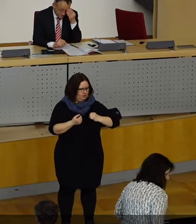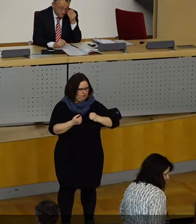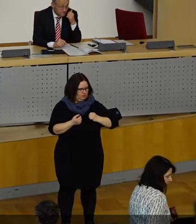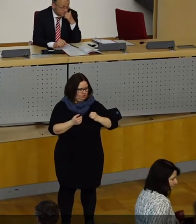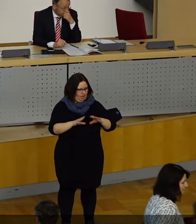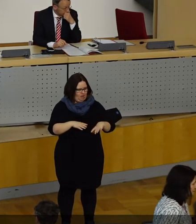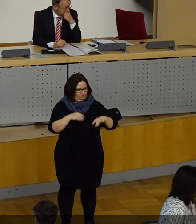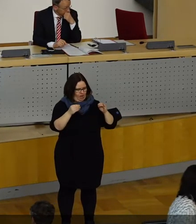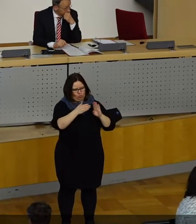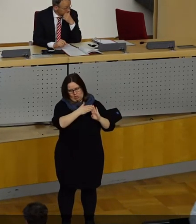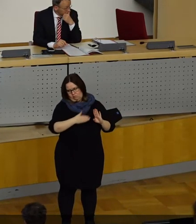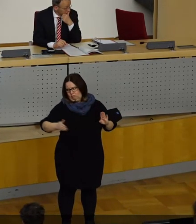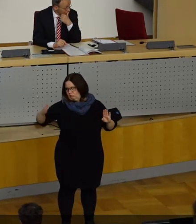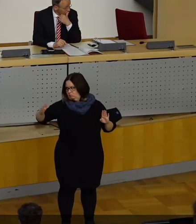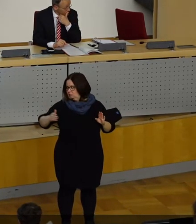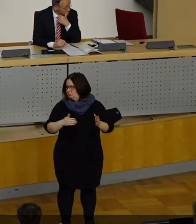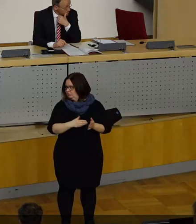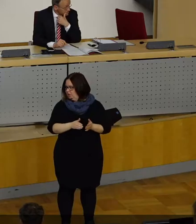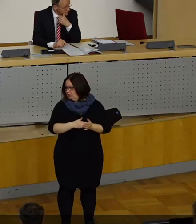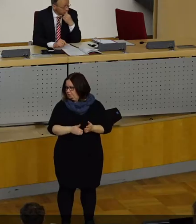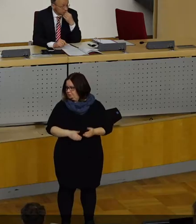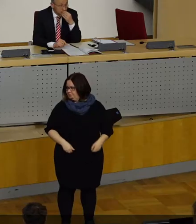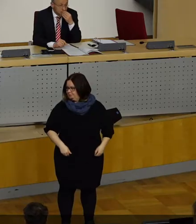und damit ringfrei.